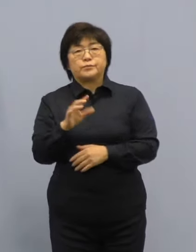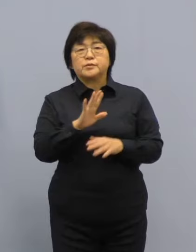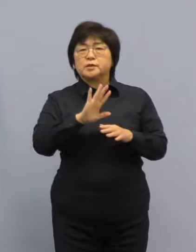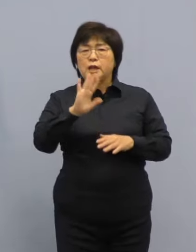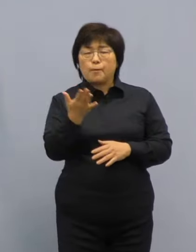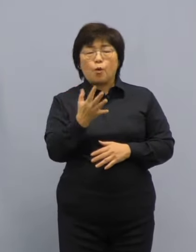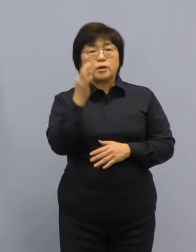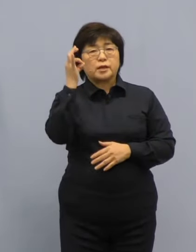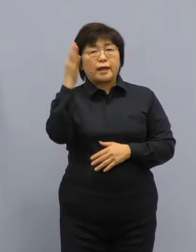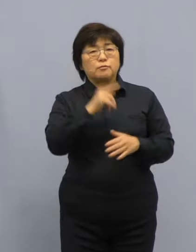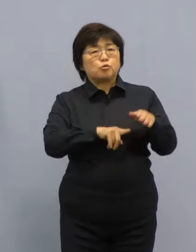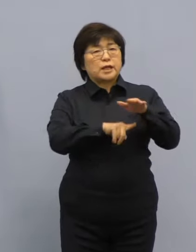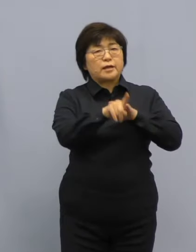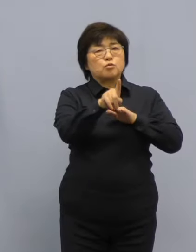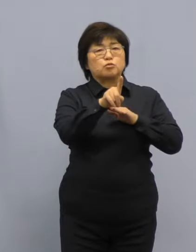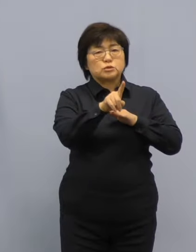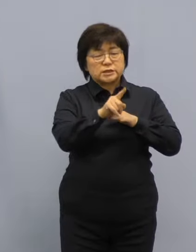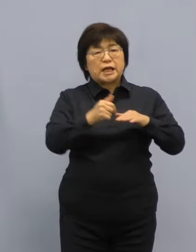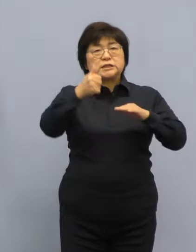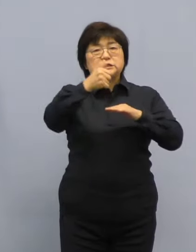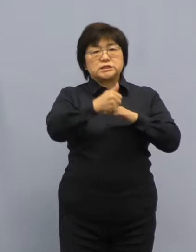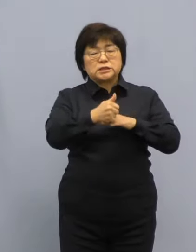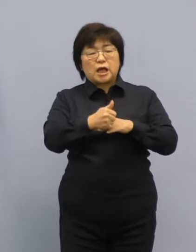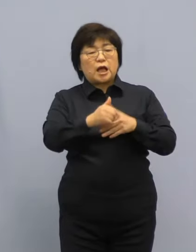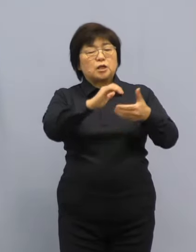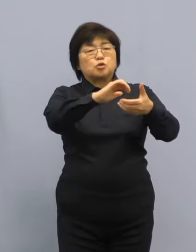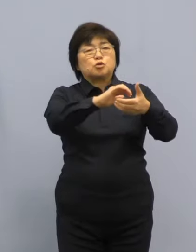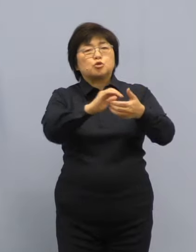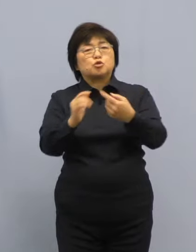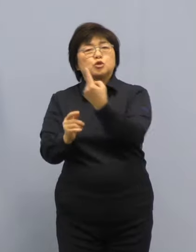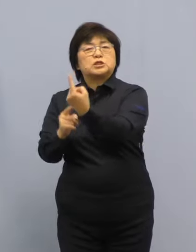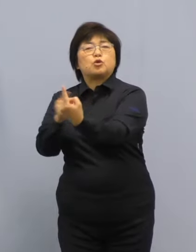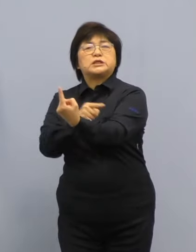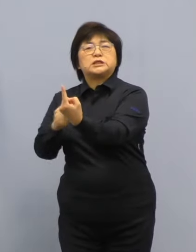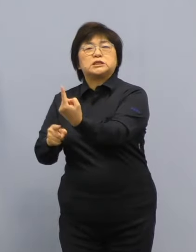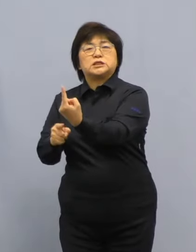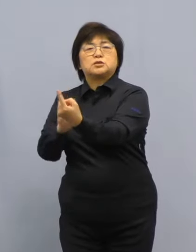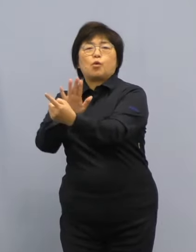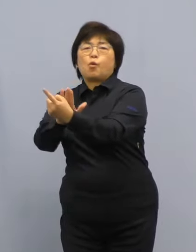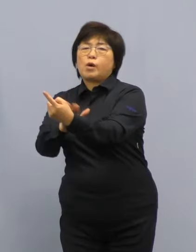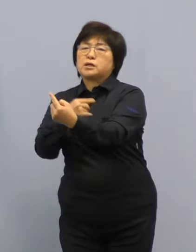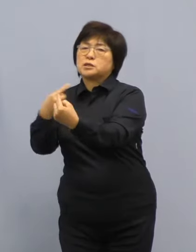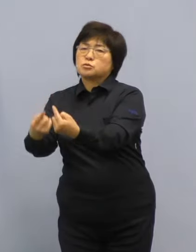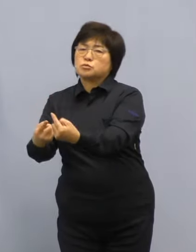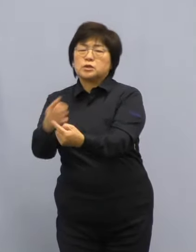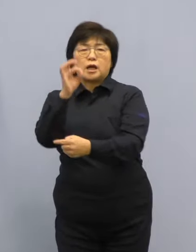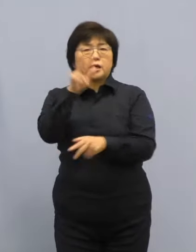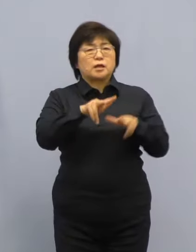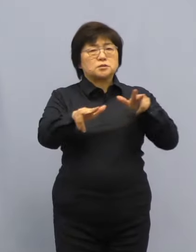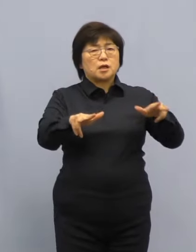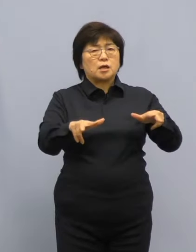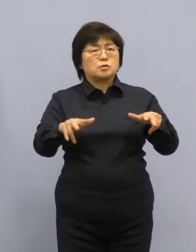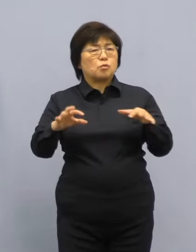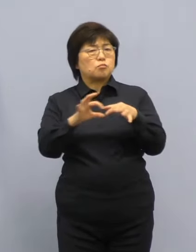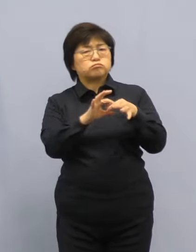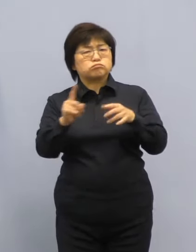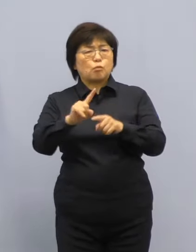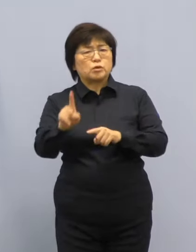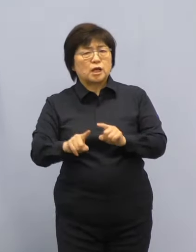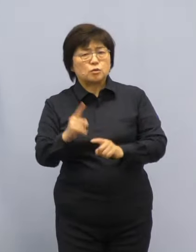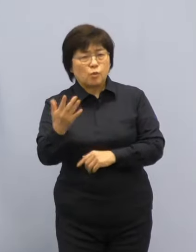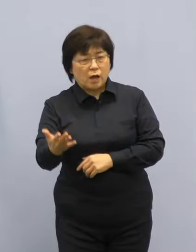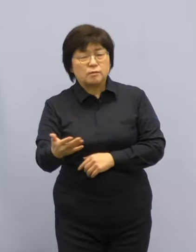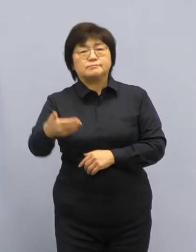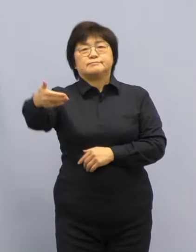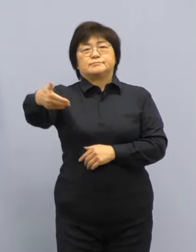で、その知事が特定の候補者の応援に入ることで、県政運営に支障とかそういったことはないのでしょうか。 これまでもお答え